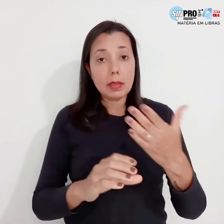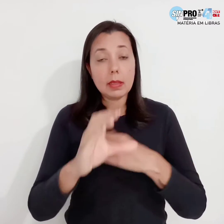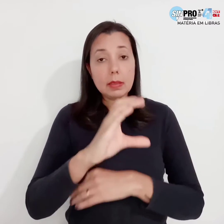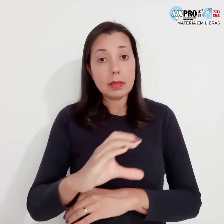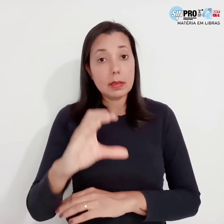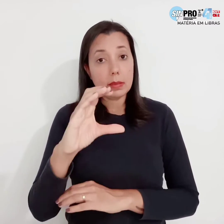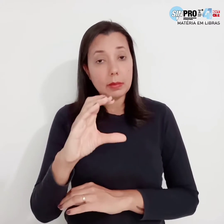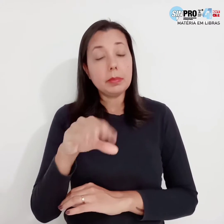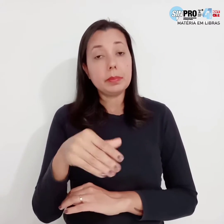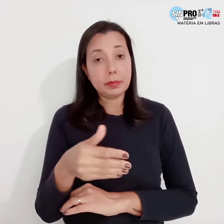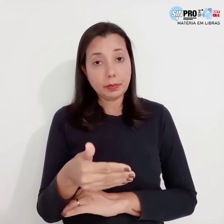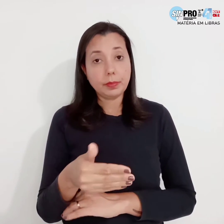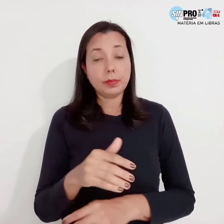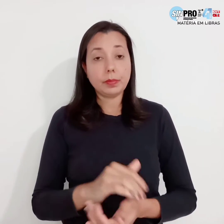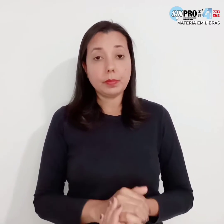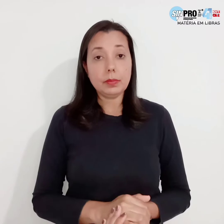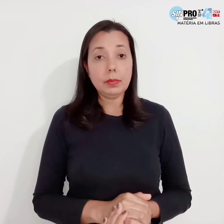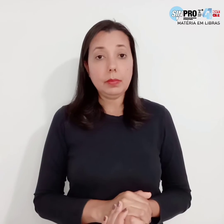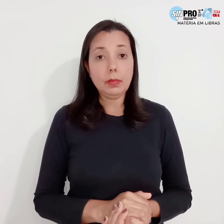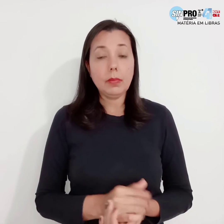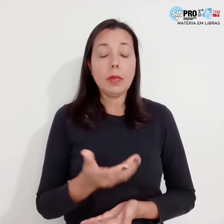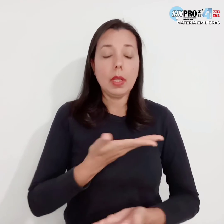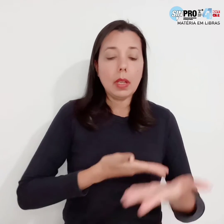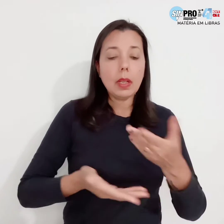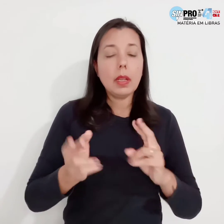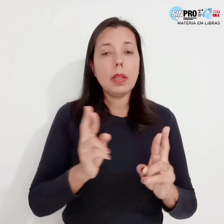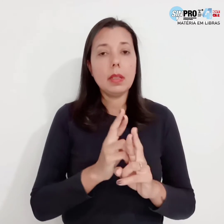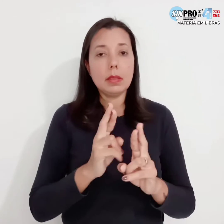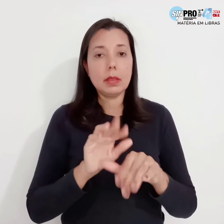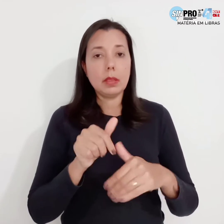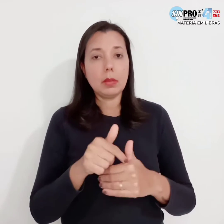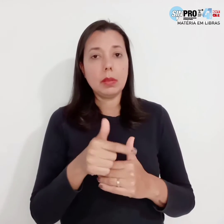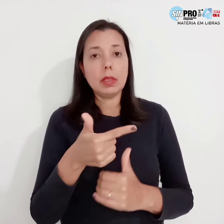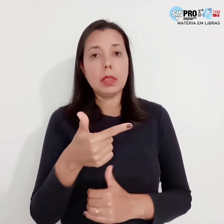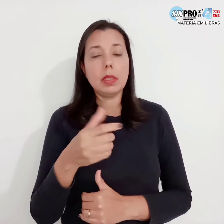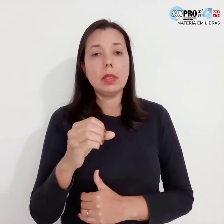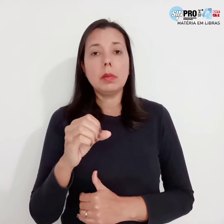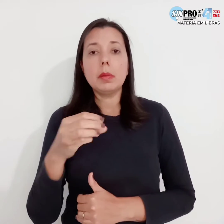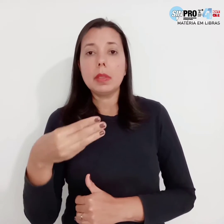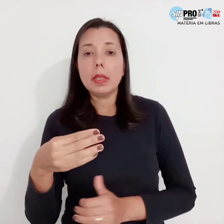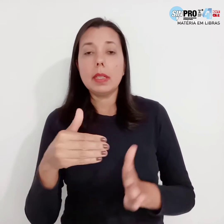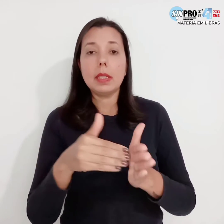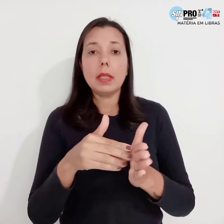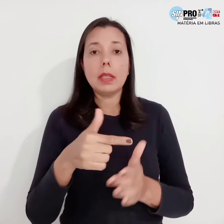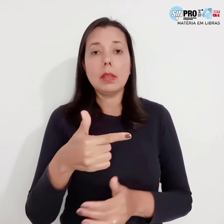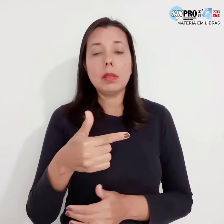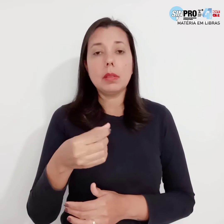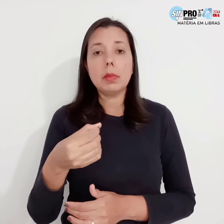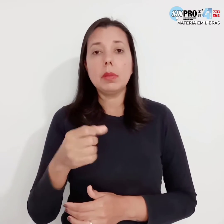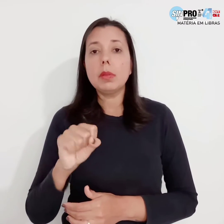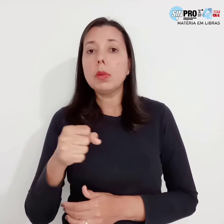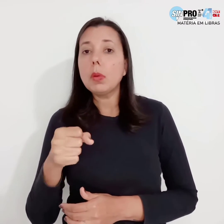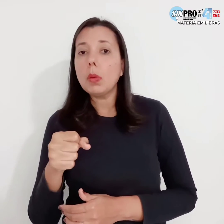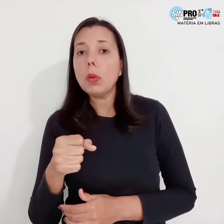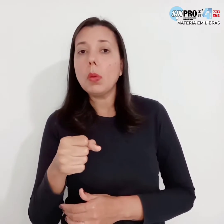C. Entre 2003 e 2008, o número de